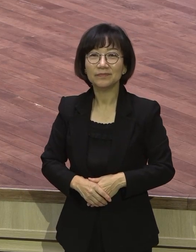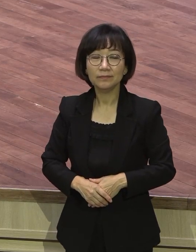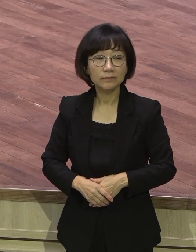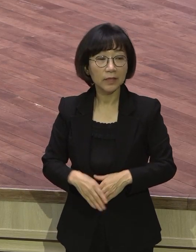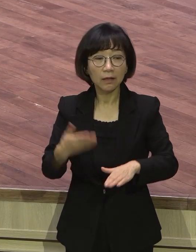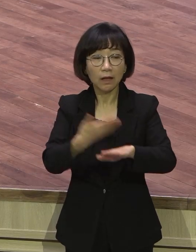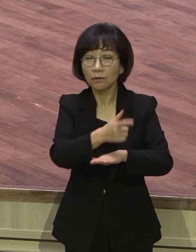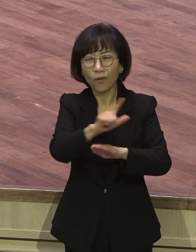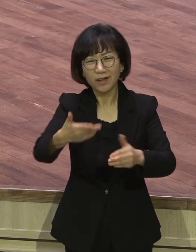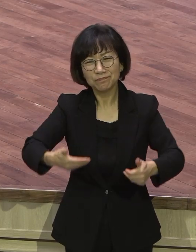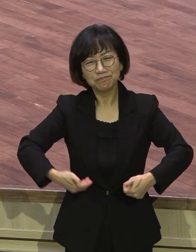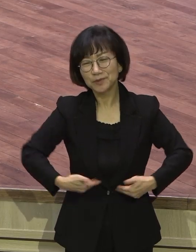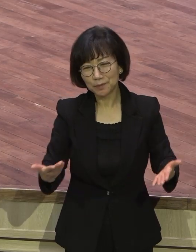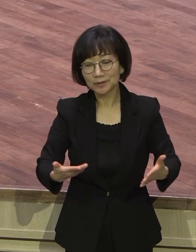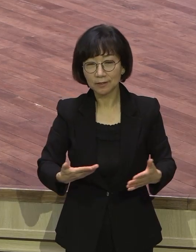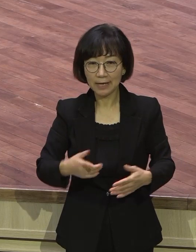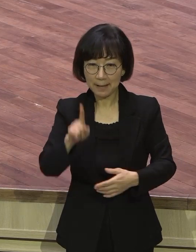돼요 다른 거 할 거 아무것도 없어요